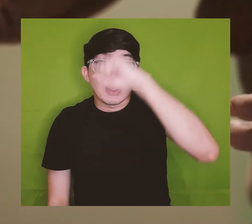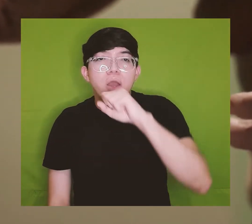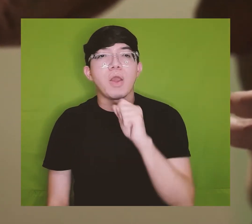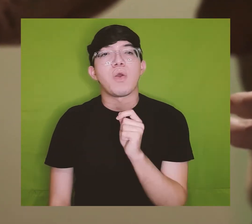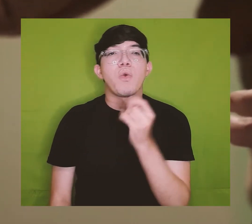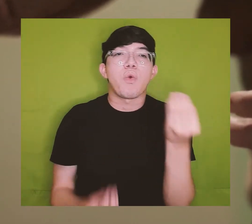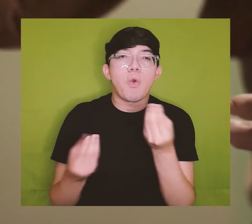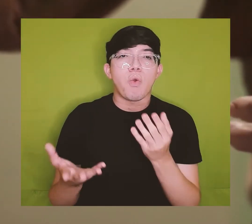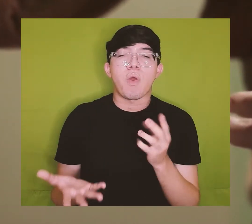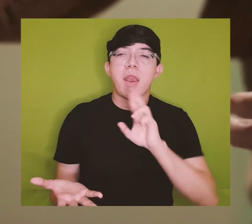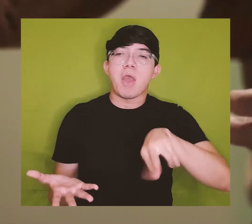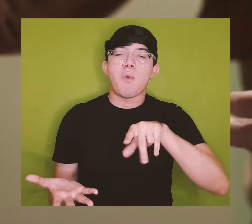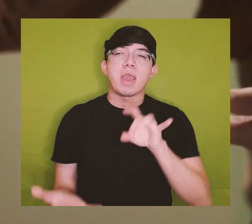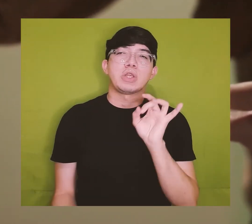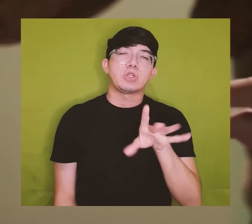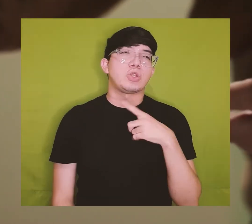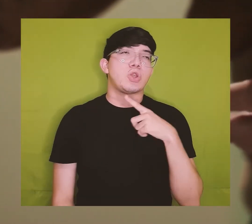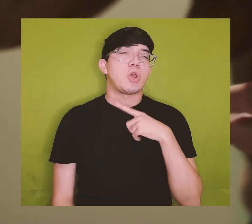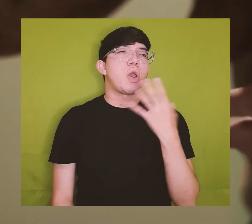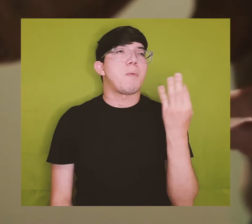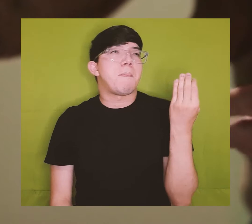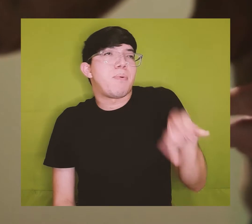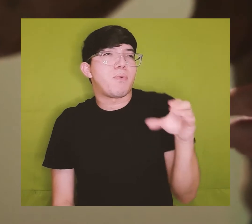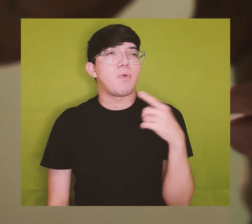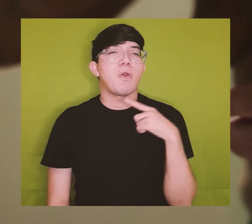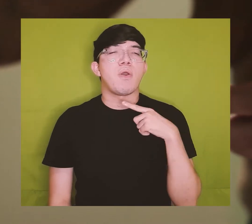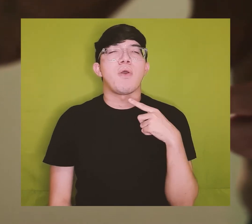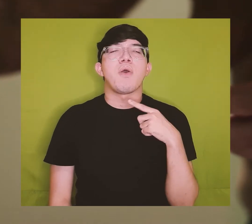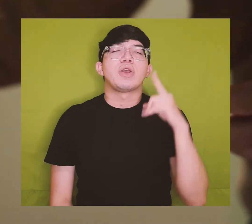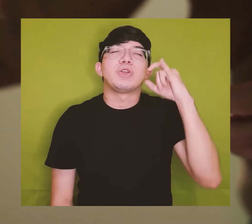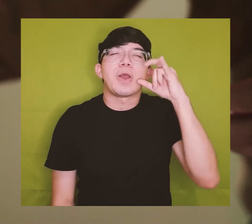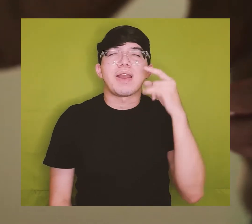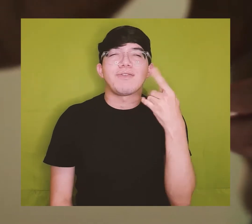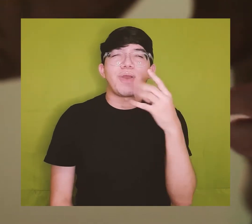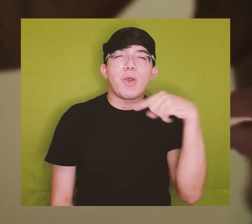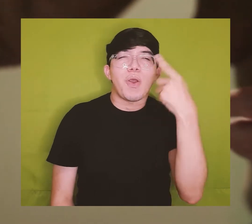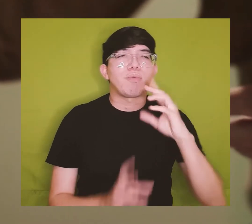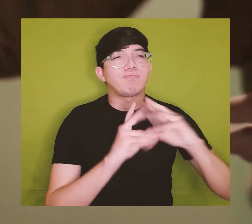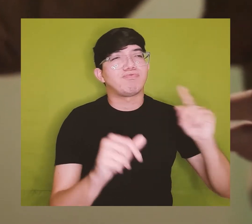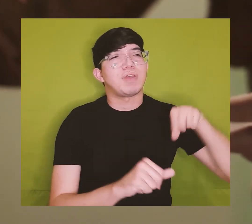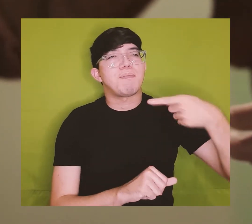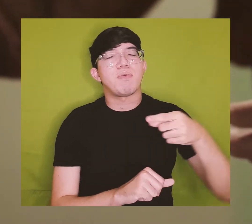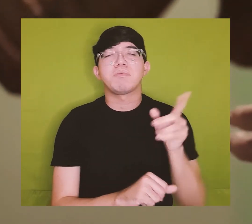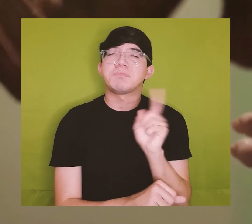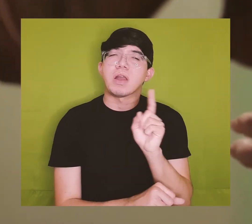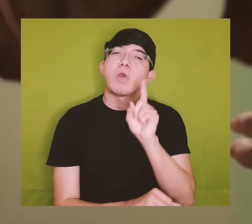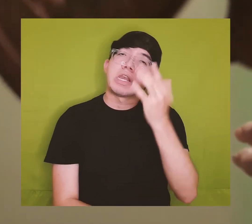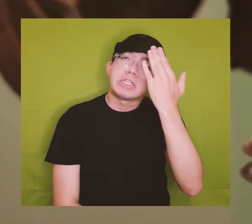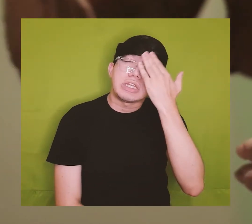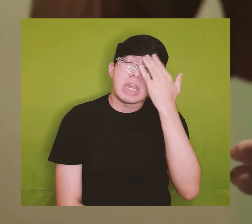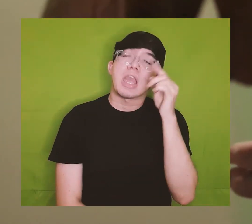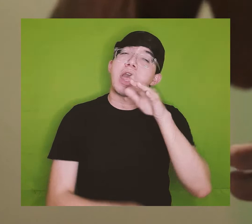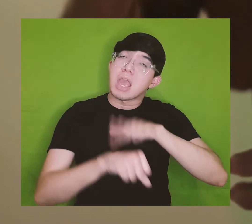aleatório que vai sumir em 24 horas. Ele tá ali contando a história dele de uma forma ou de outra, né? É muito necessário,